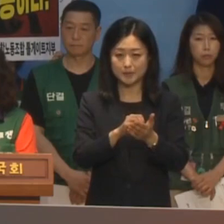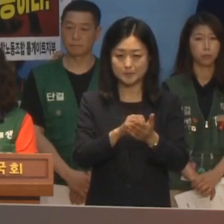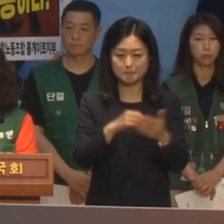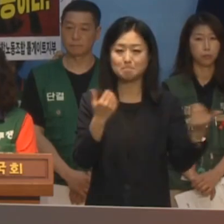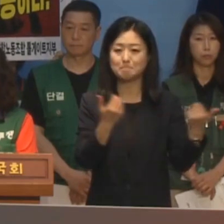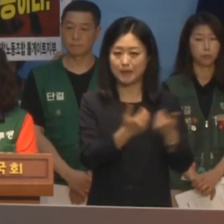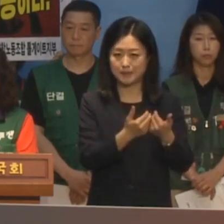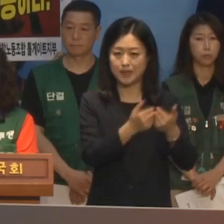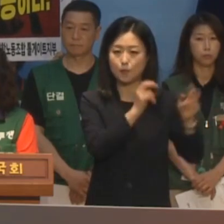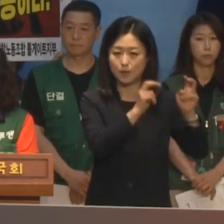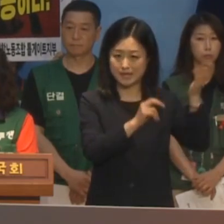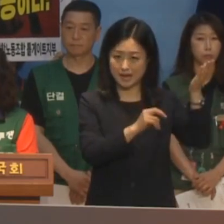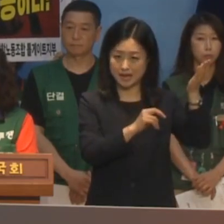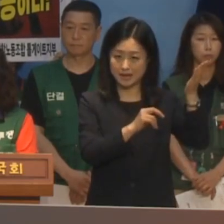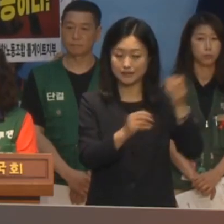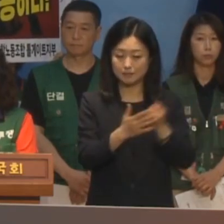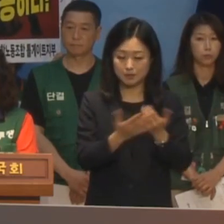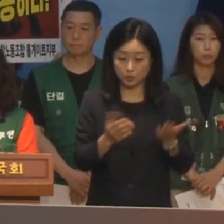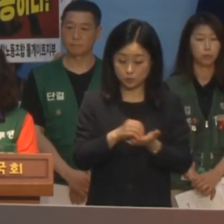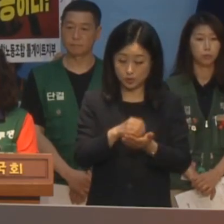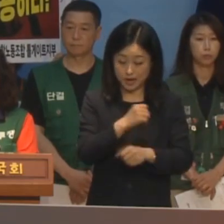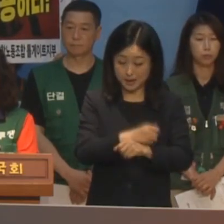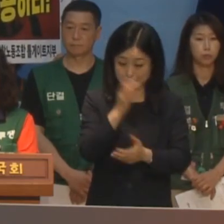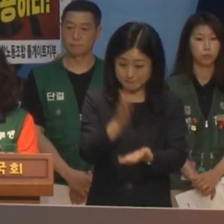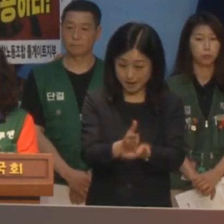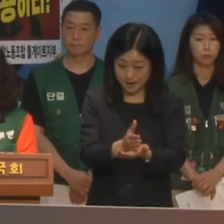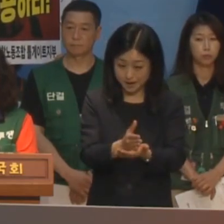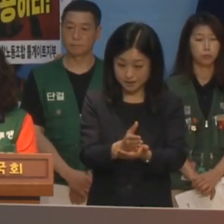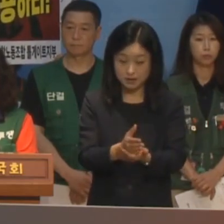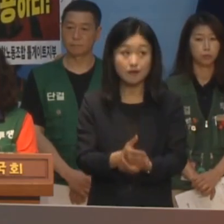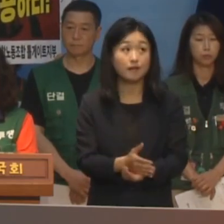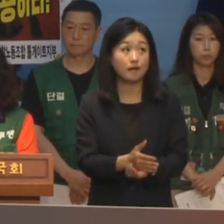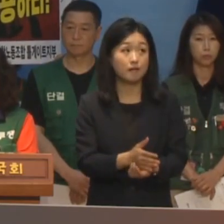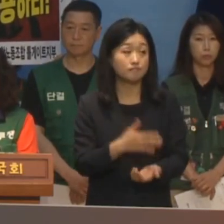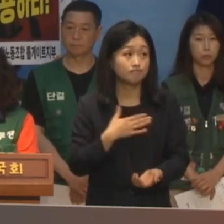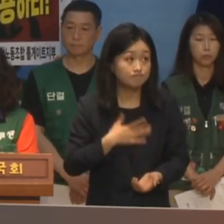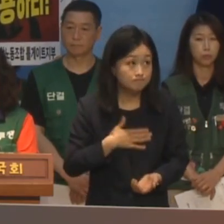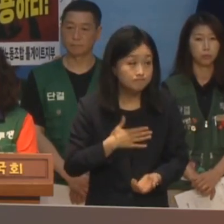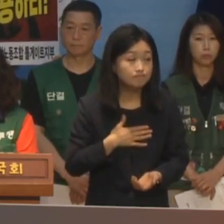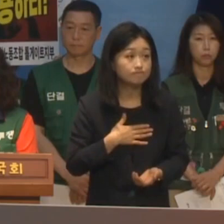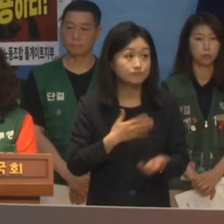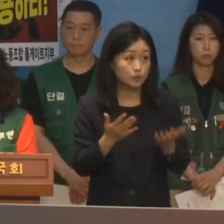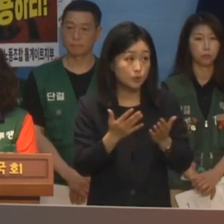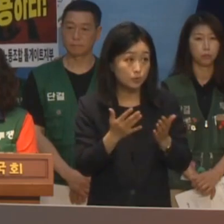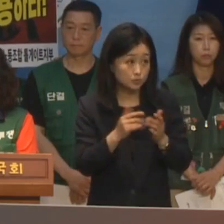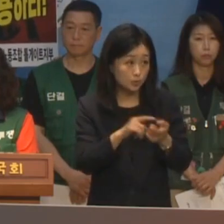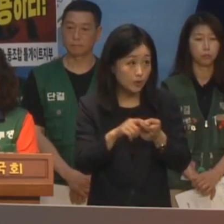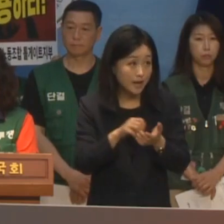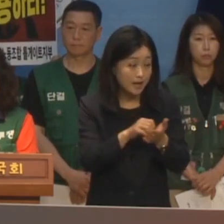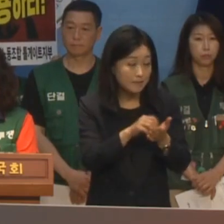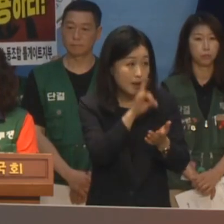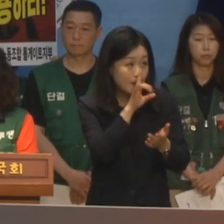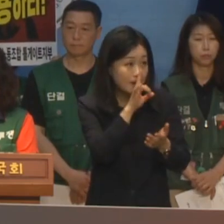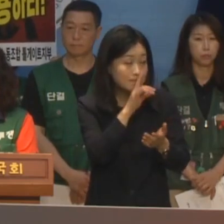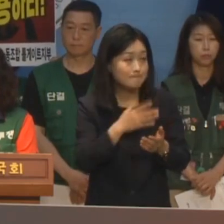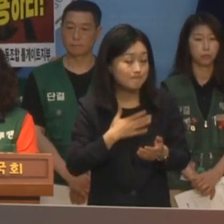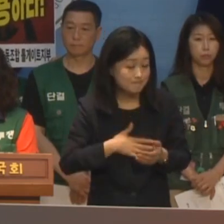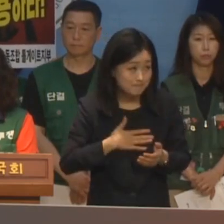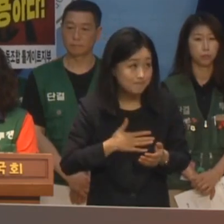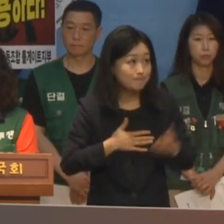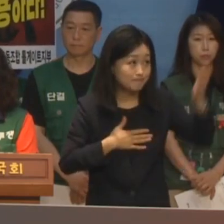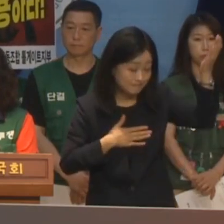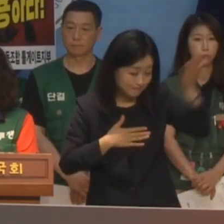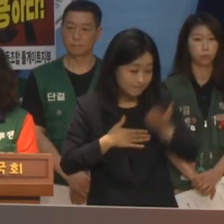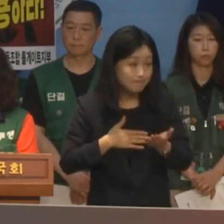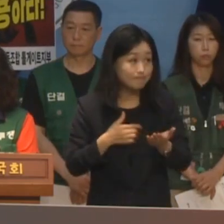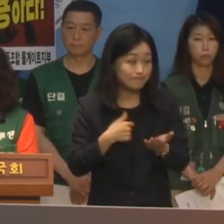안 된다고 말을 했습니다. 회사에 입사하기 위해서는 선택권이 없었습니다. 회사가 내민 서약서에